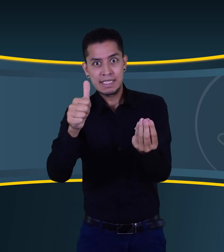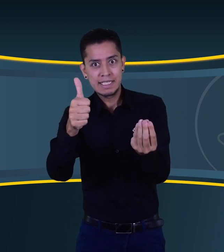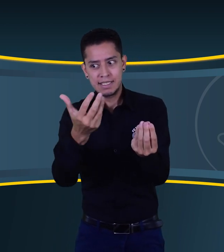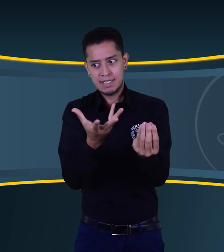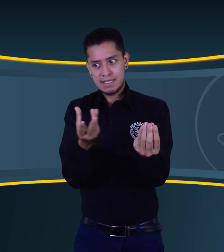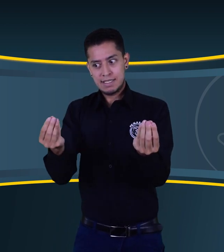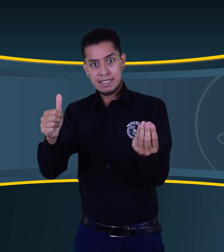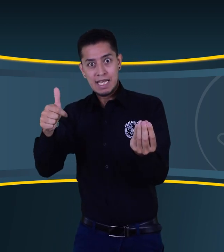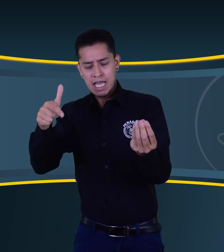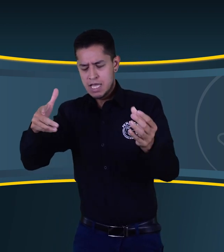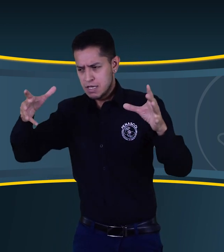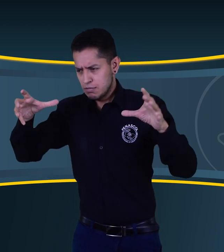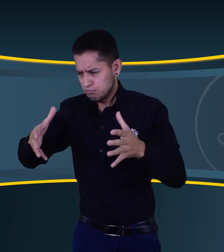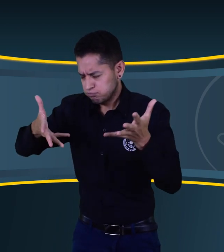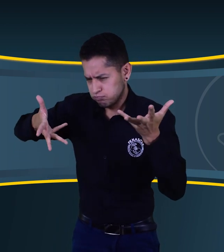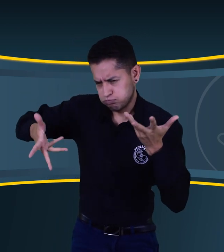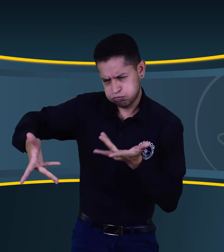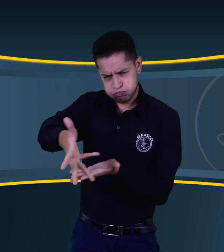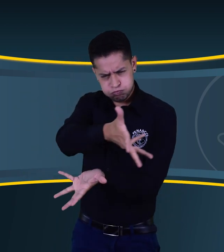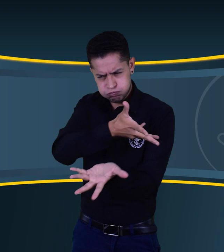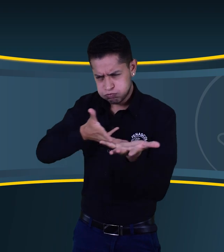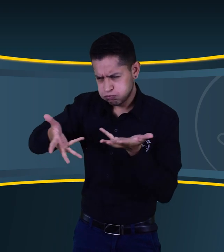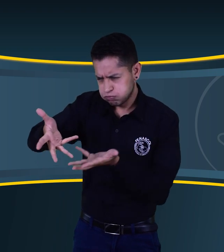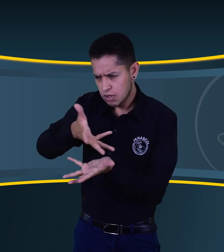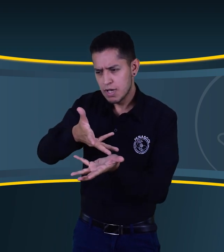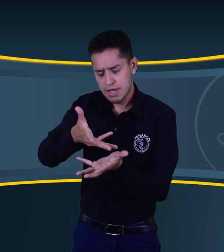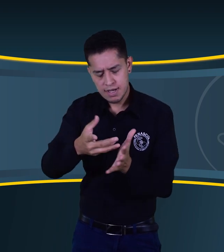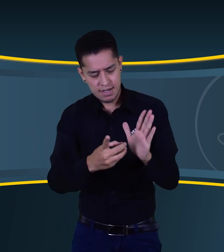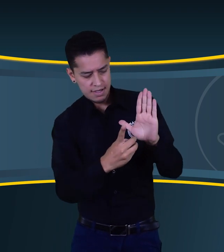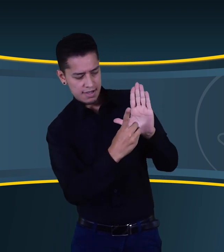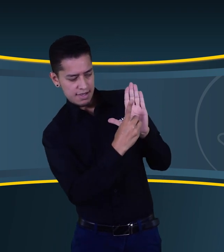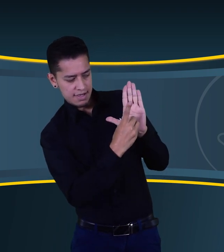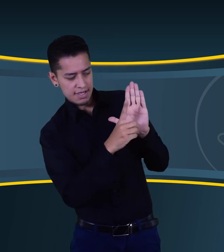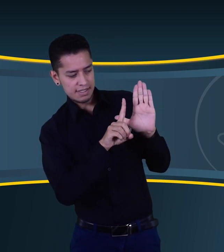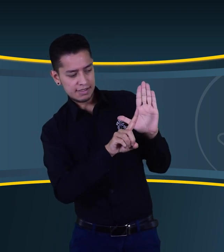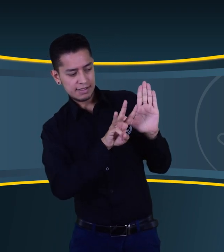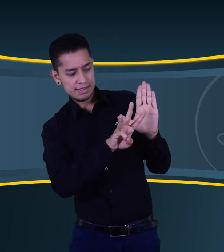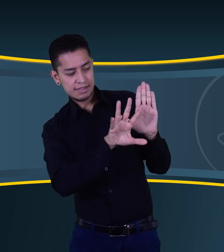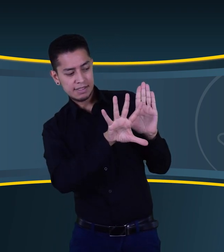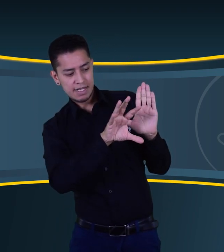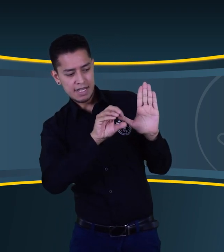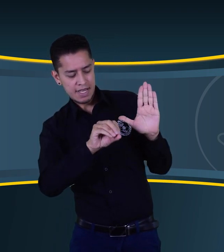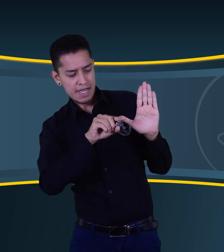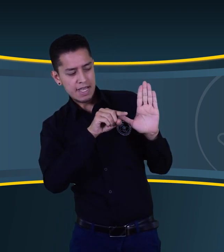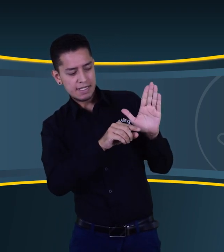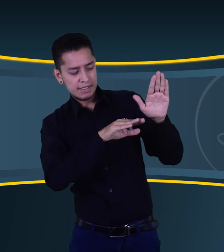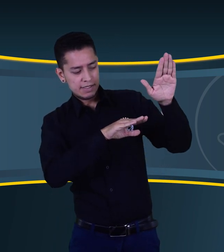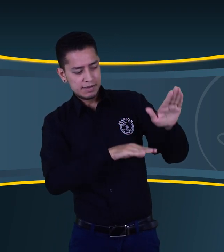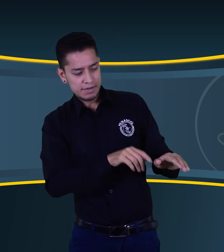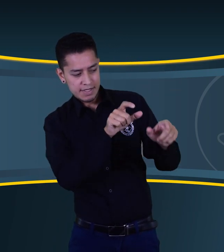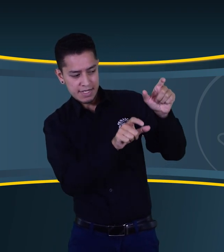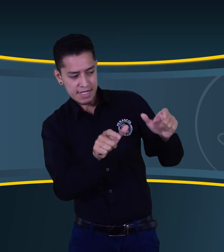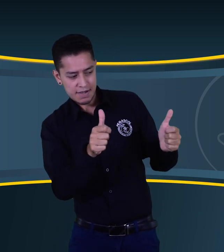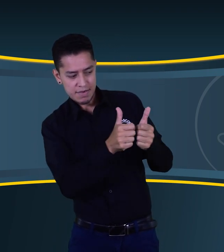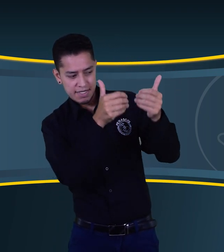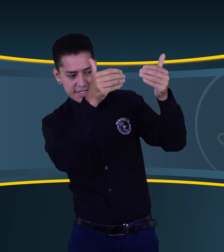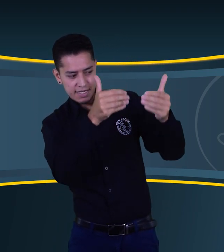y se hicieron sesiones por grupos de diez asociaciones en este Se abordó el decreto la representación de las personas